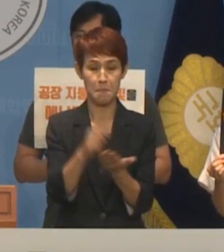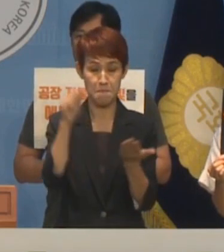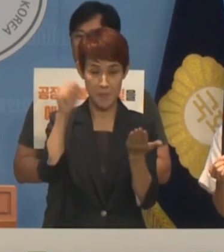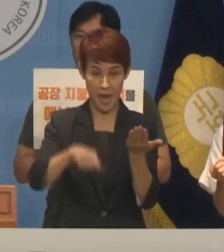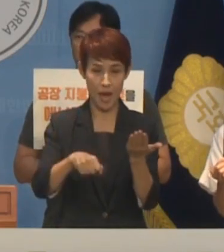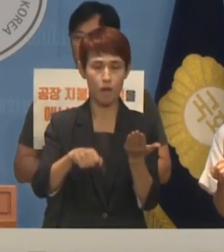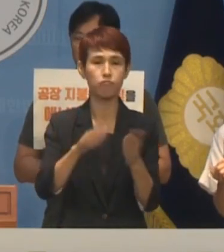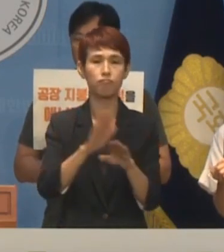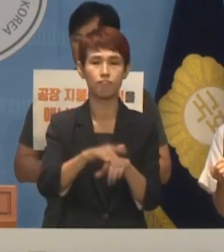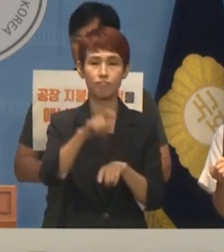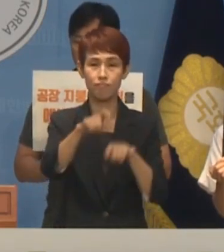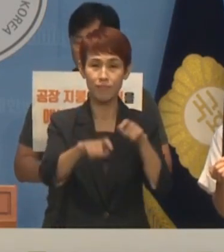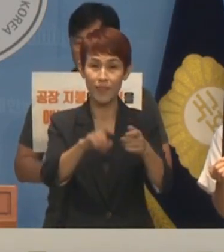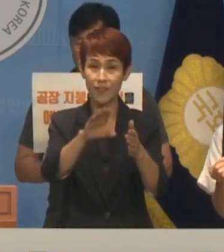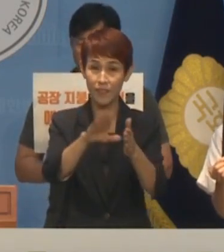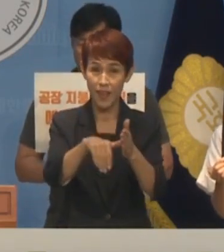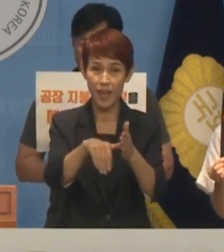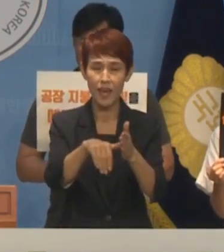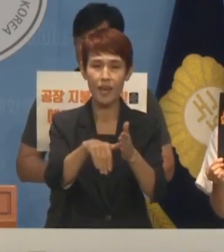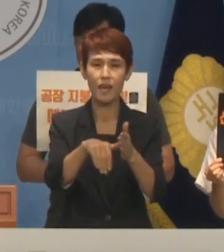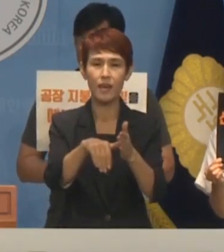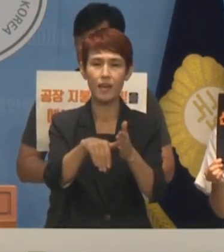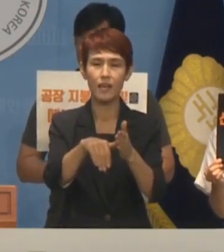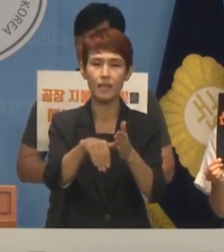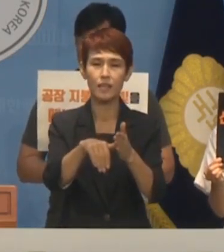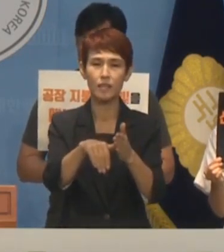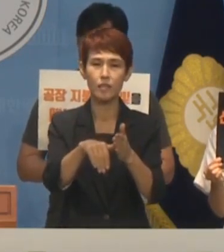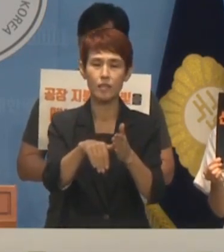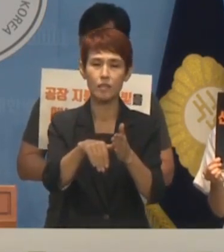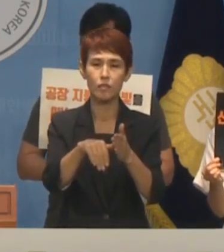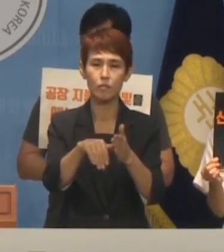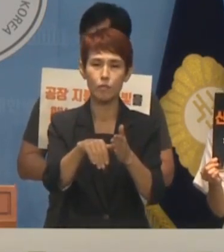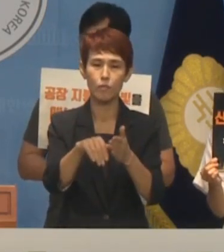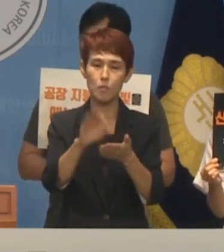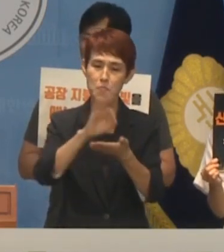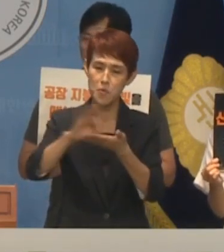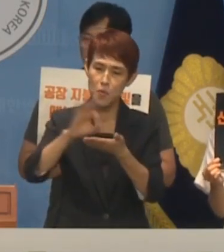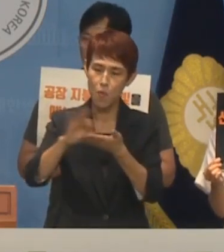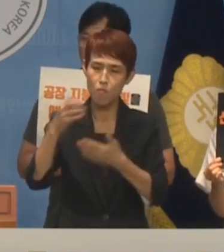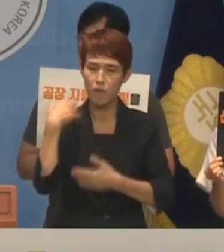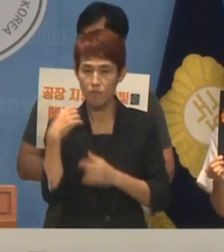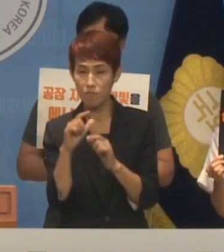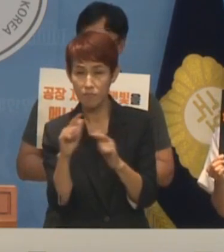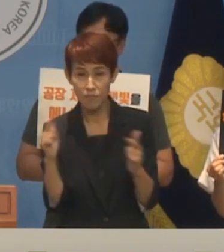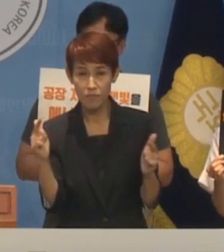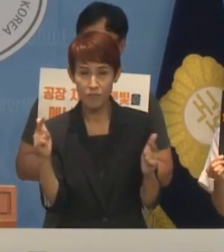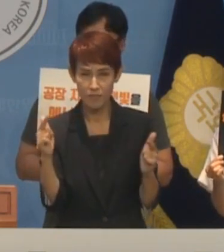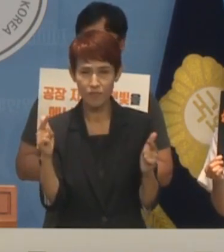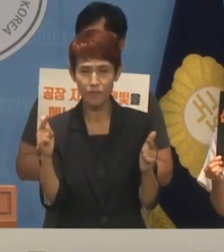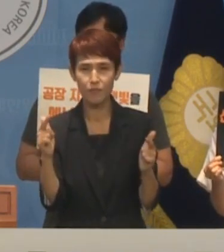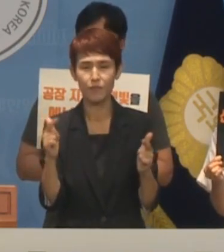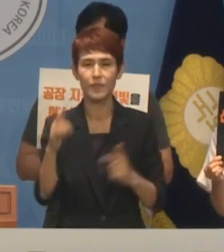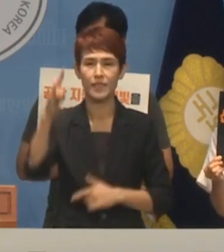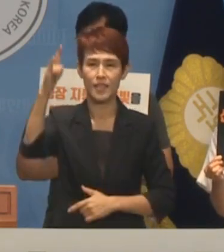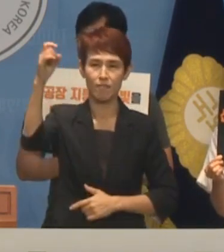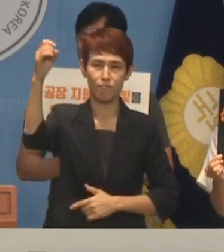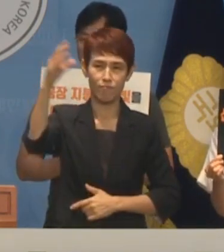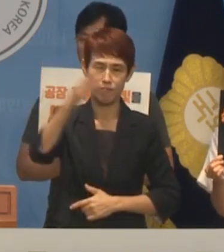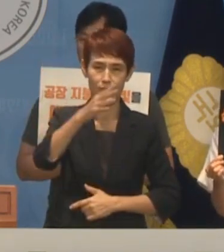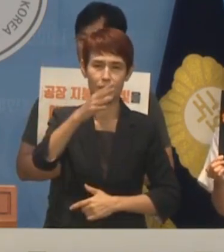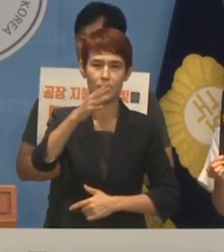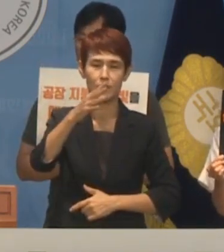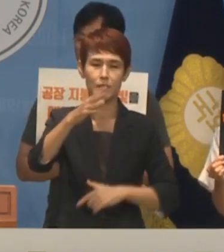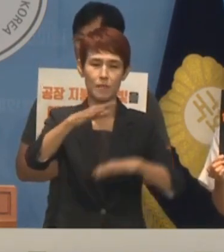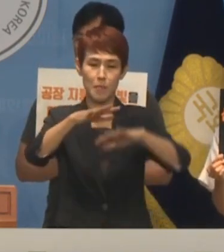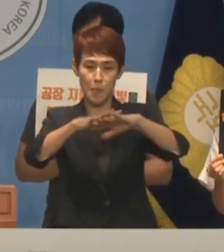시행이 된다면 발생할 추가적인 경제적인 부담이나 이런 부분에 대해서는 저희가 태양광 설비 투자에